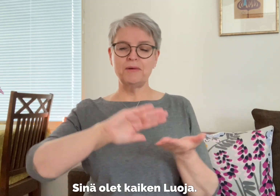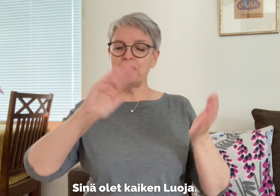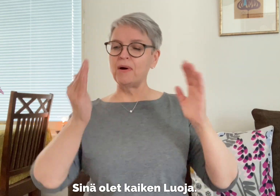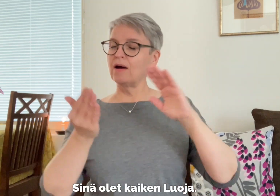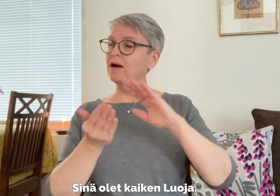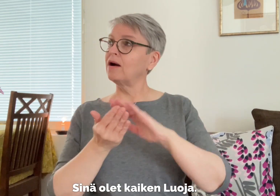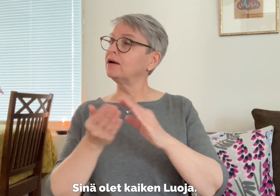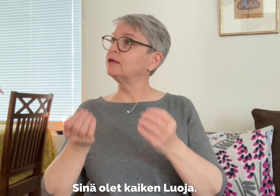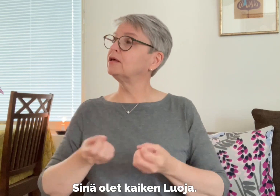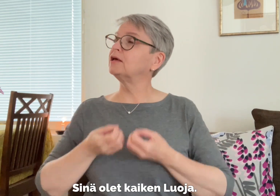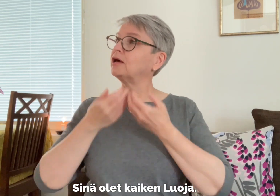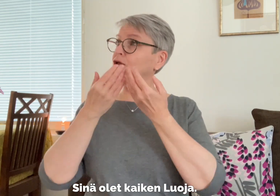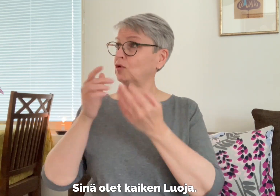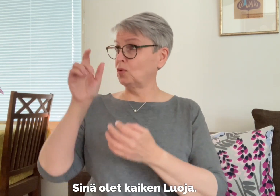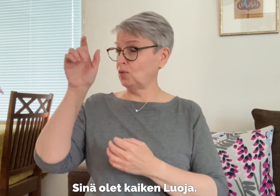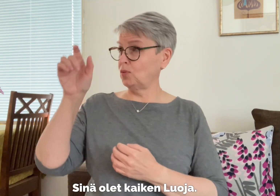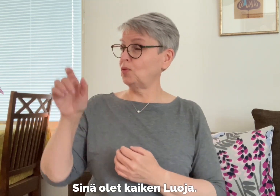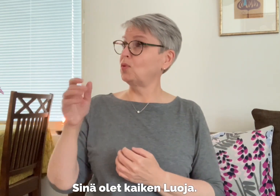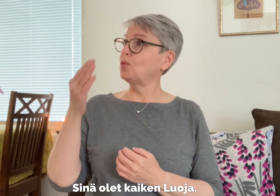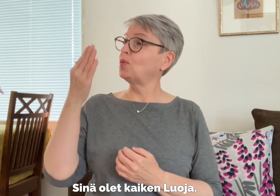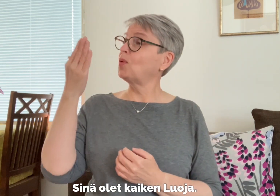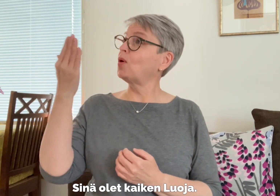Sinä olet kaiken luoja.